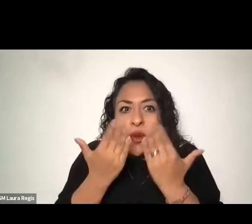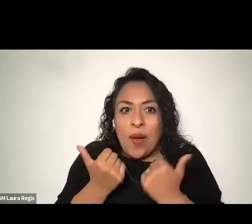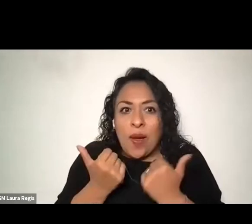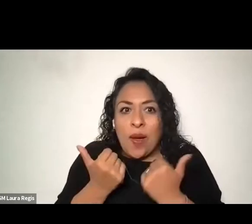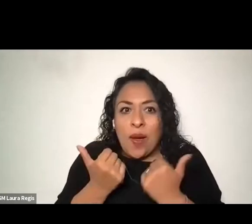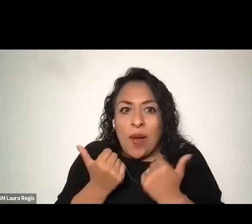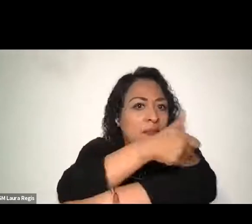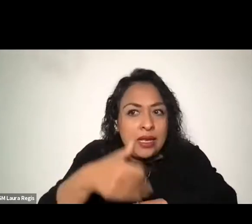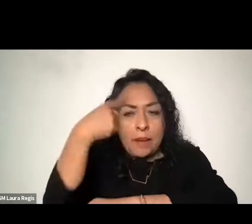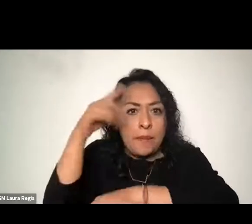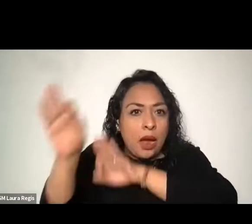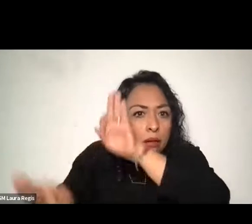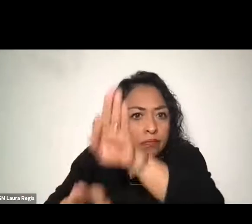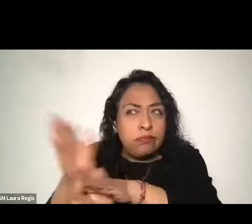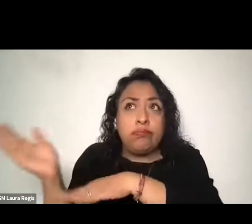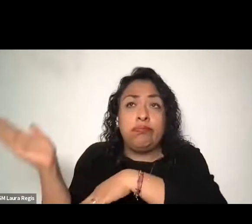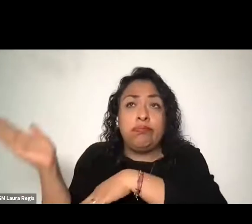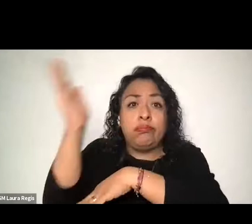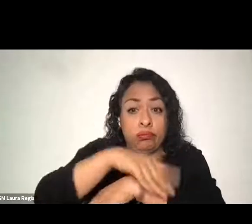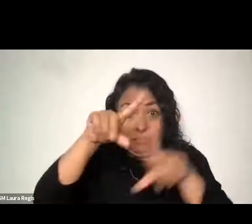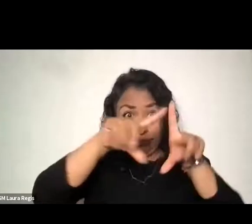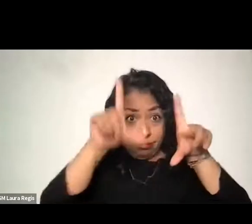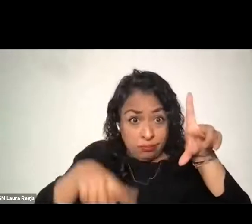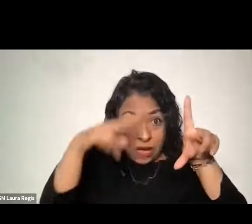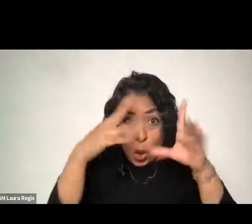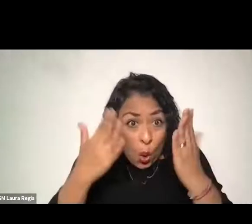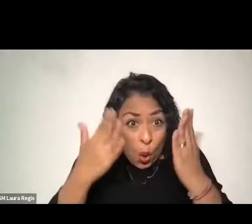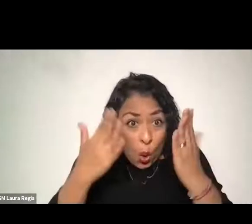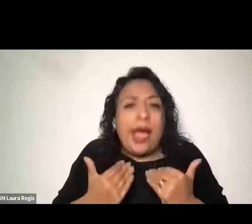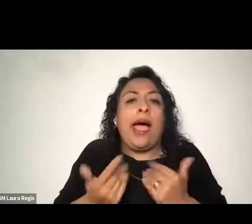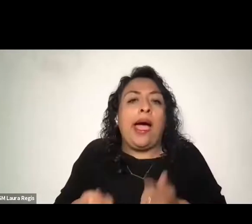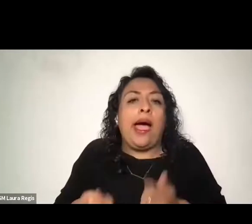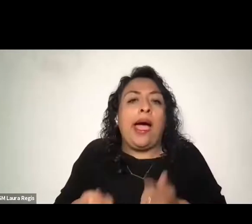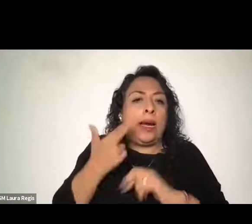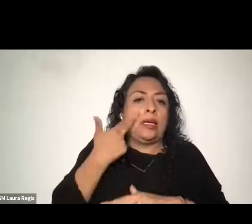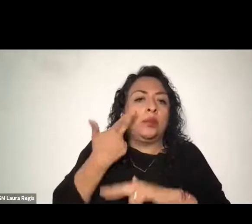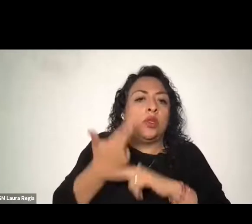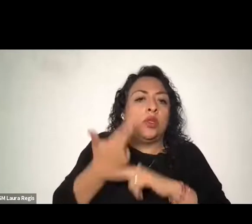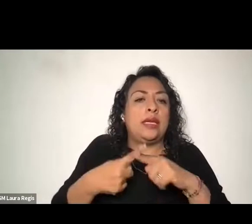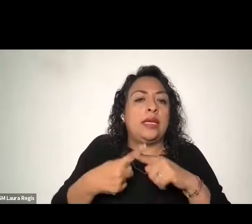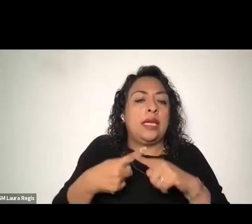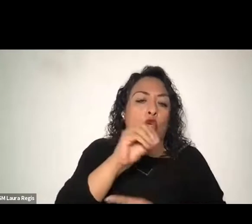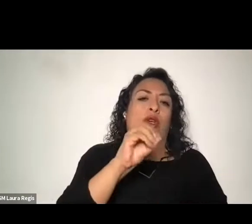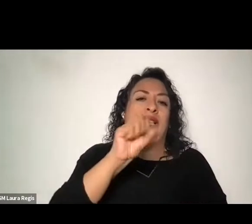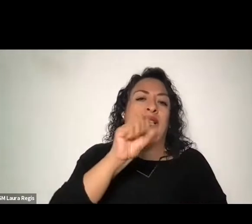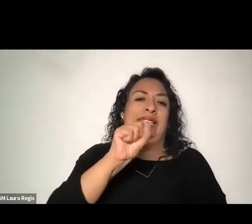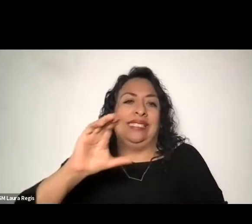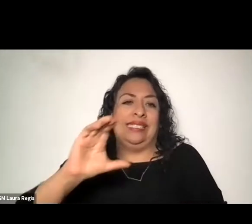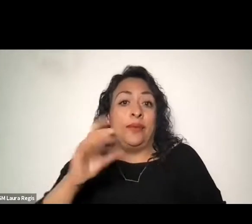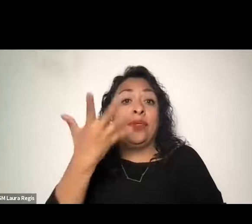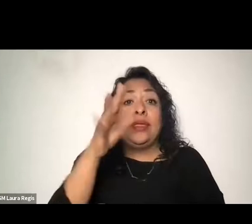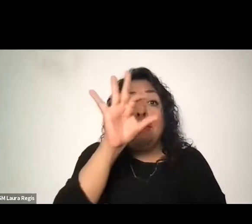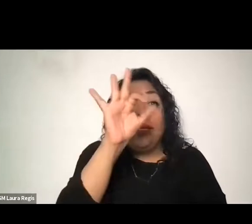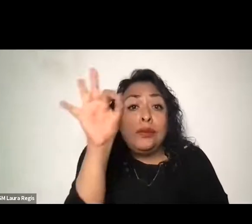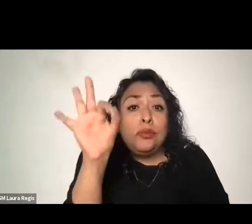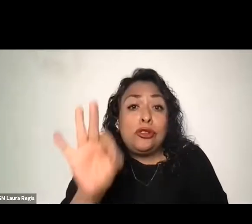cuide permanentemente en el país, lo tiene la custodia y la protección las organizaciones civiles. El 10%